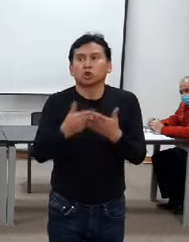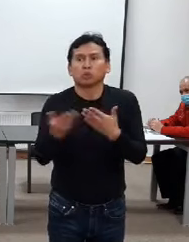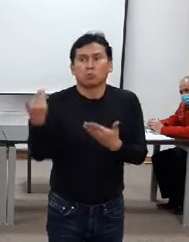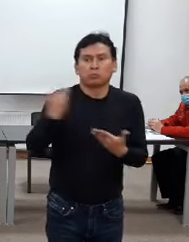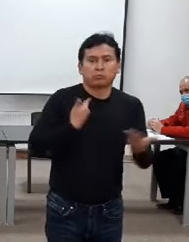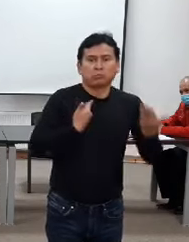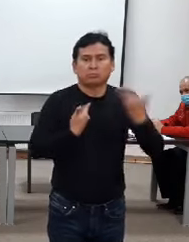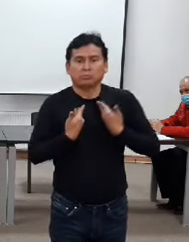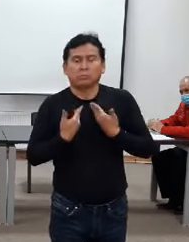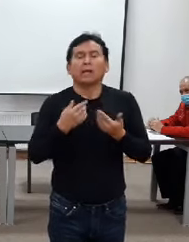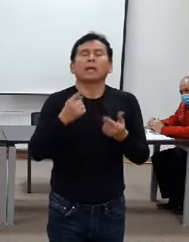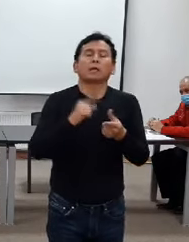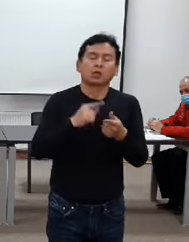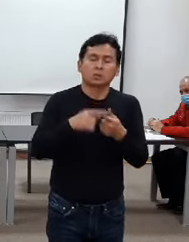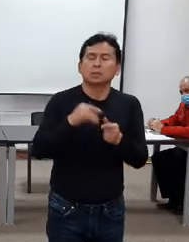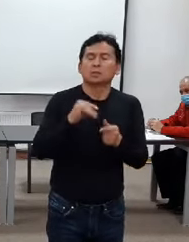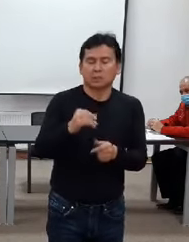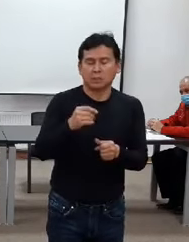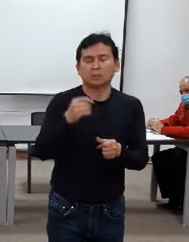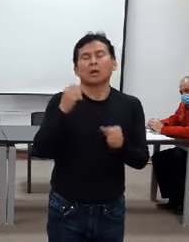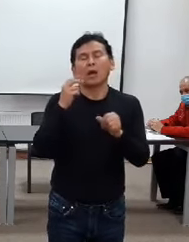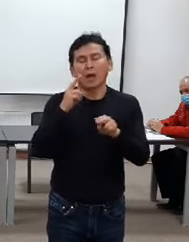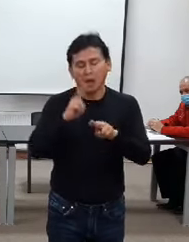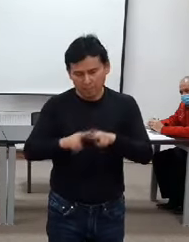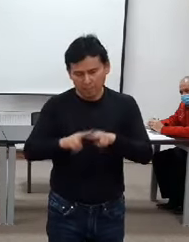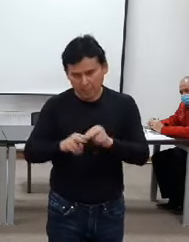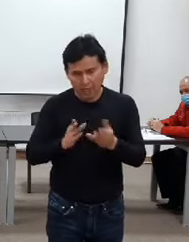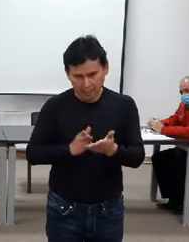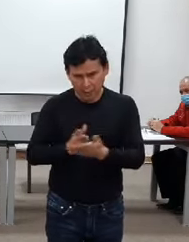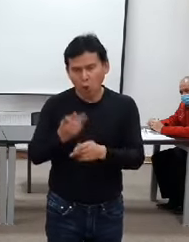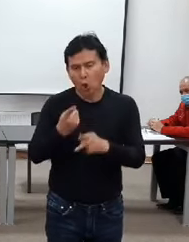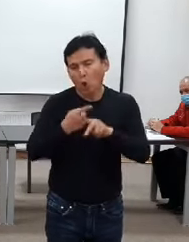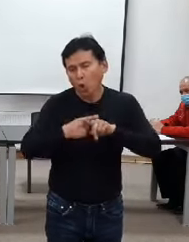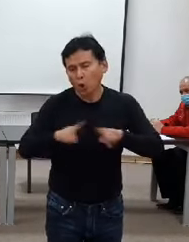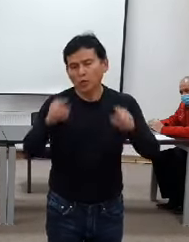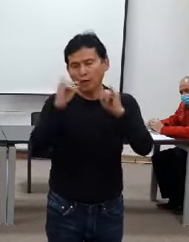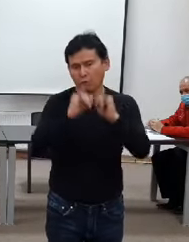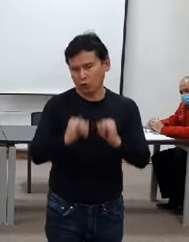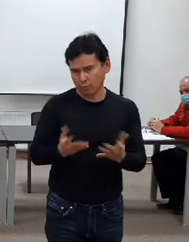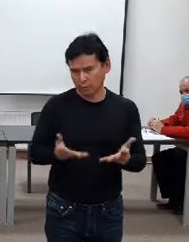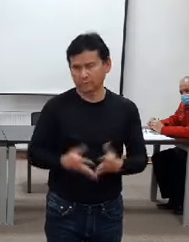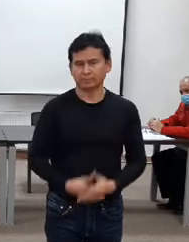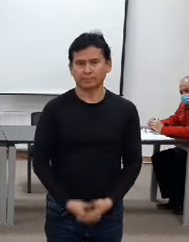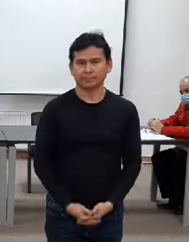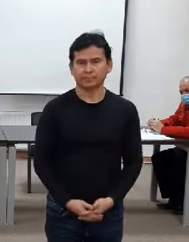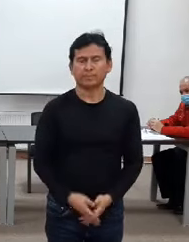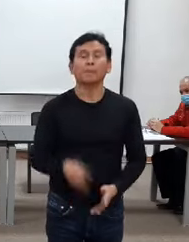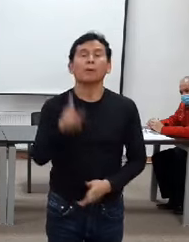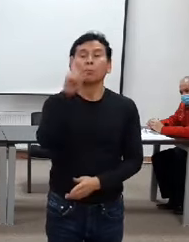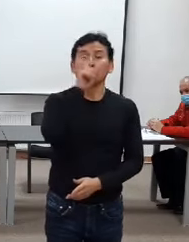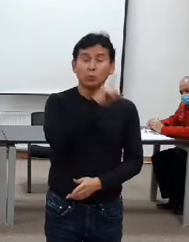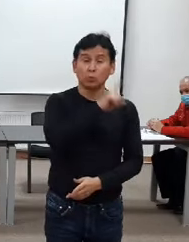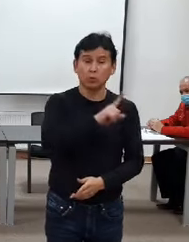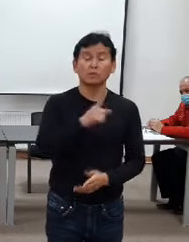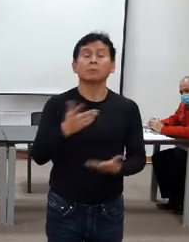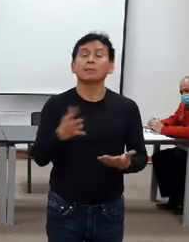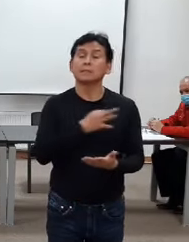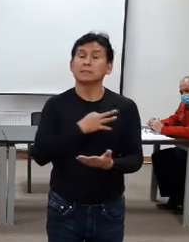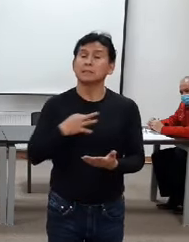contagió, efectivamente lo más probable es que tengamos que comenzar a diseñar otras estrategias. Y por último,